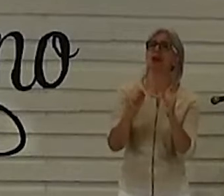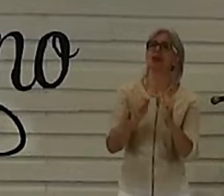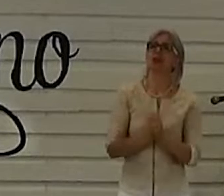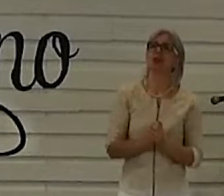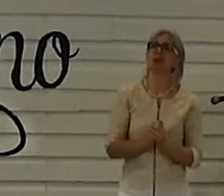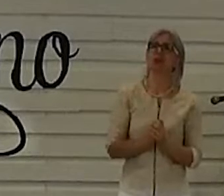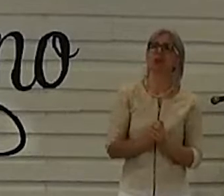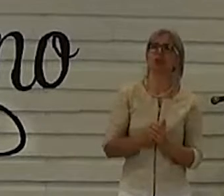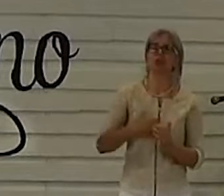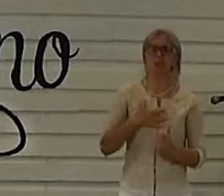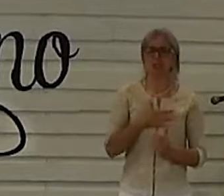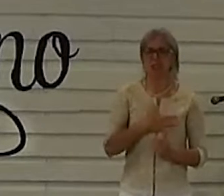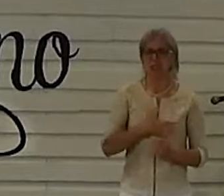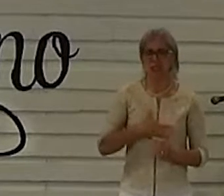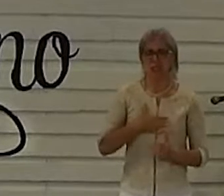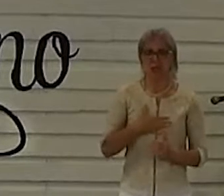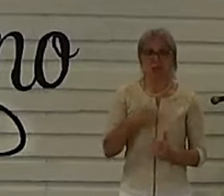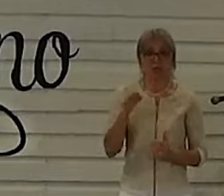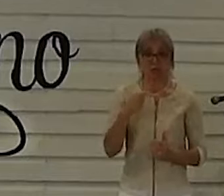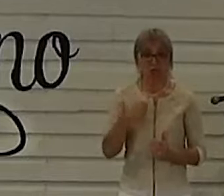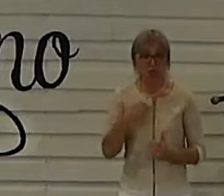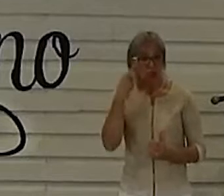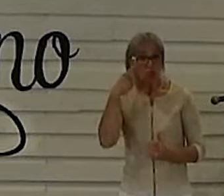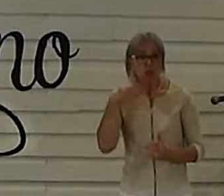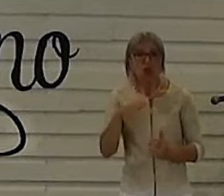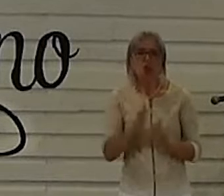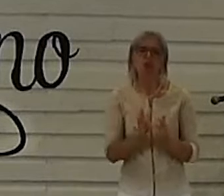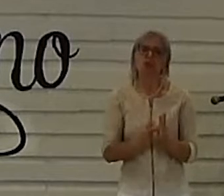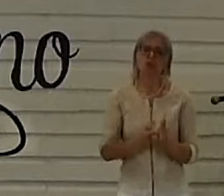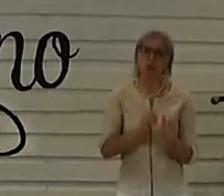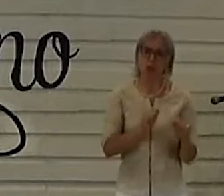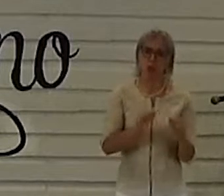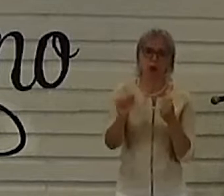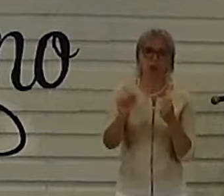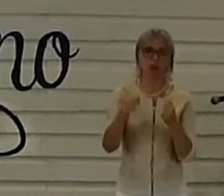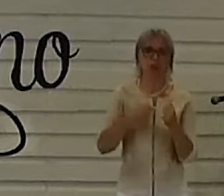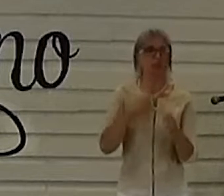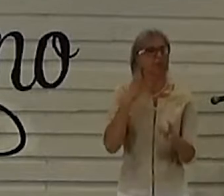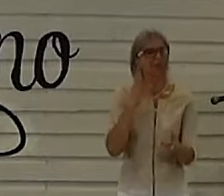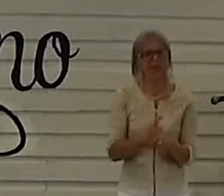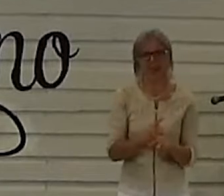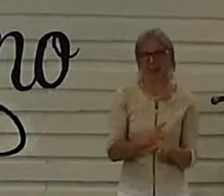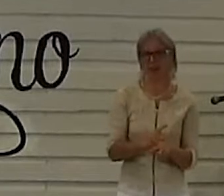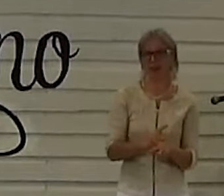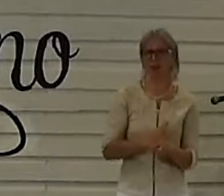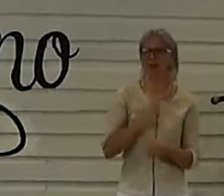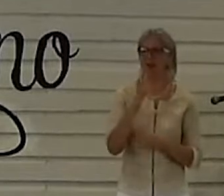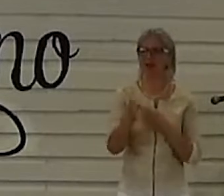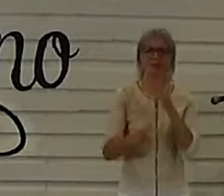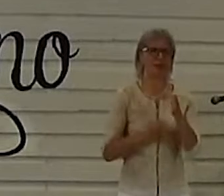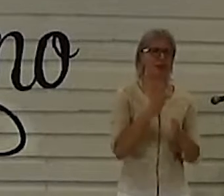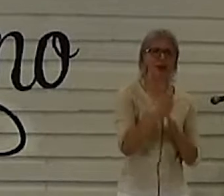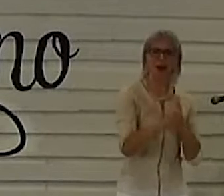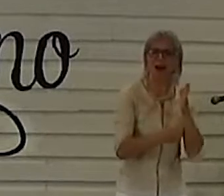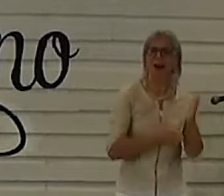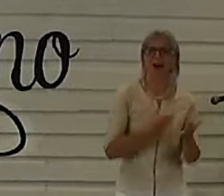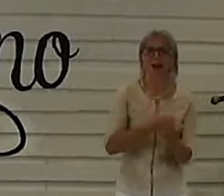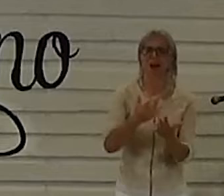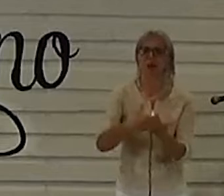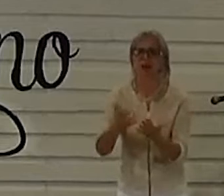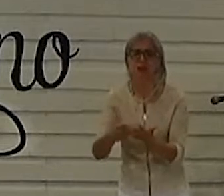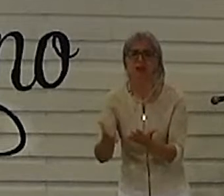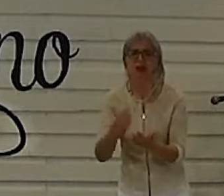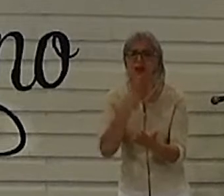E se io so che l'Eterno che guarisce, non lo vado a raccontare agli altri. Non posso dire, guarda che c'è Gesù, guarda che